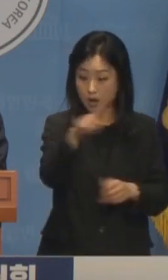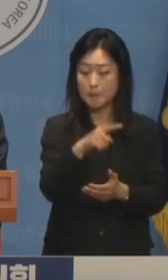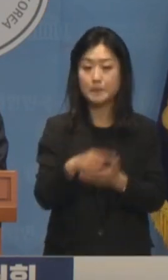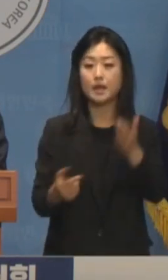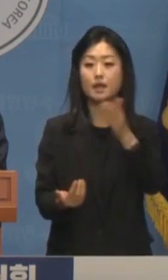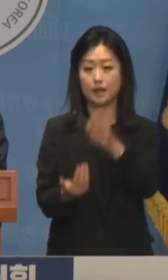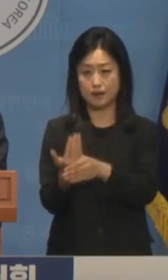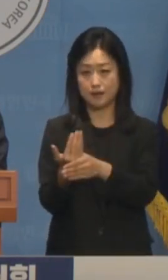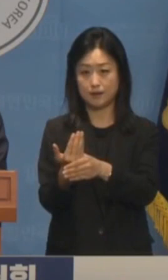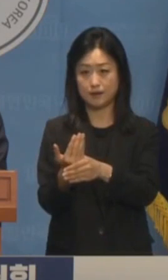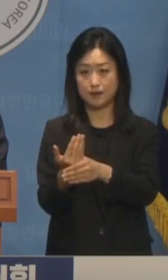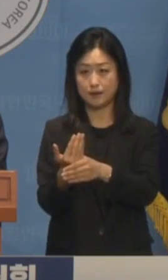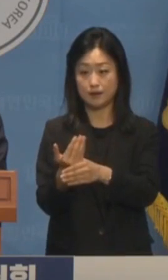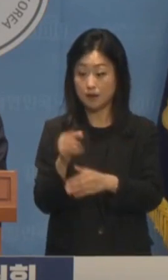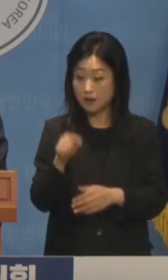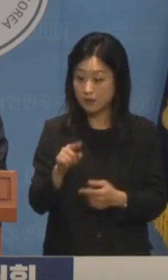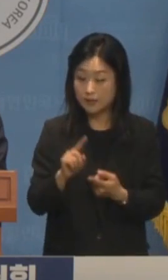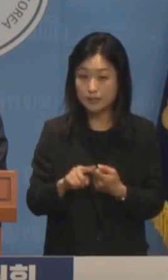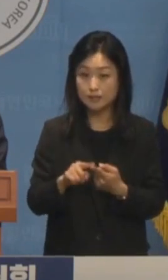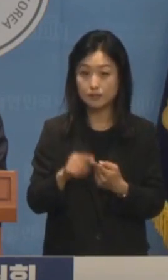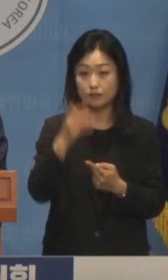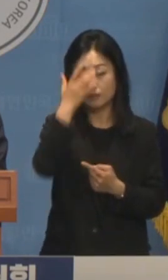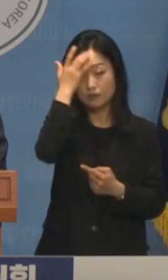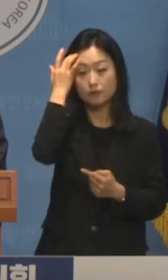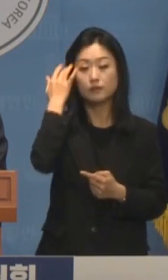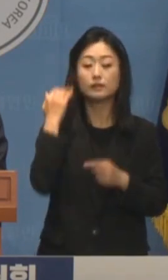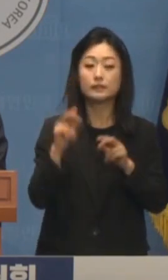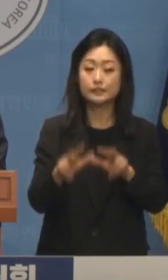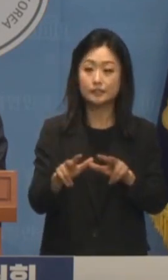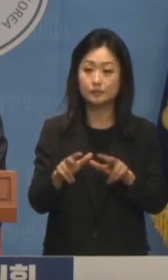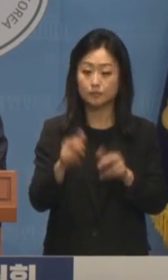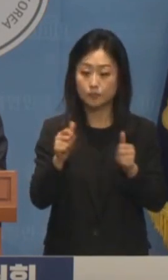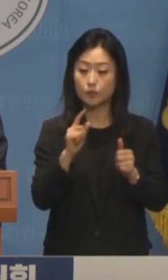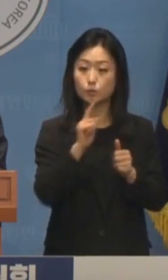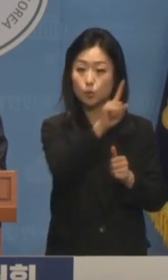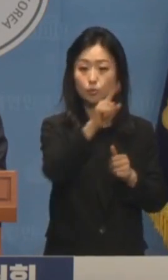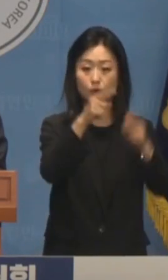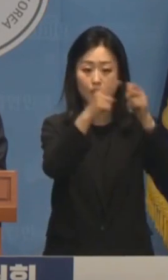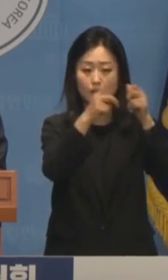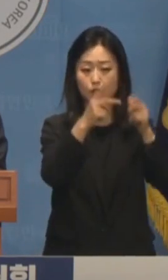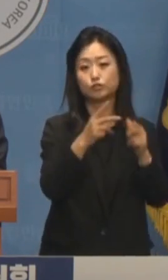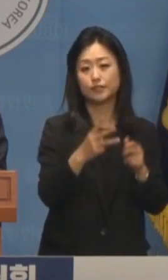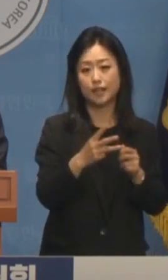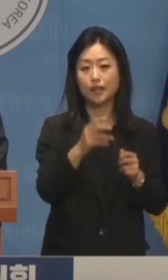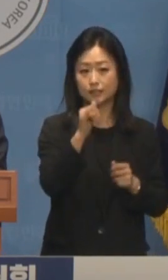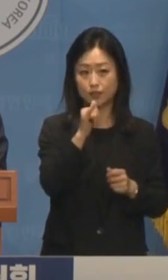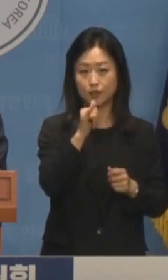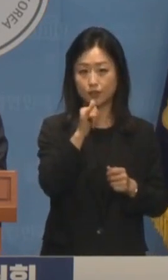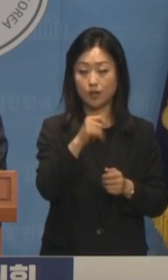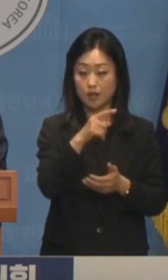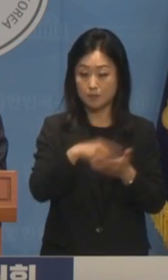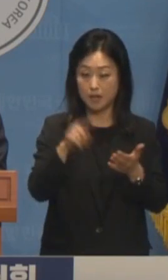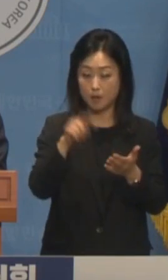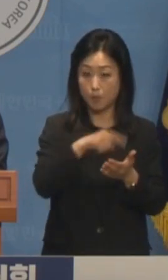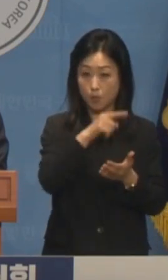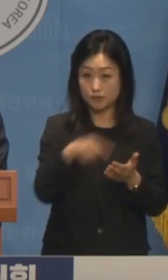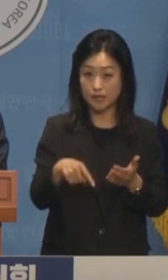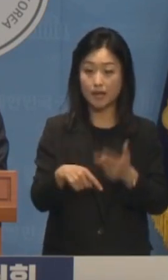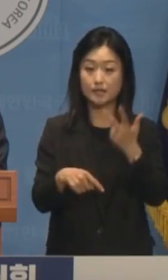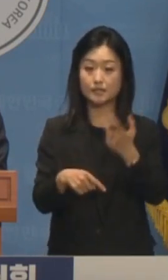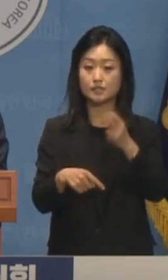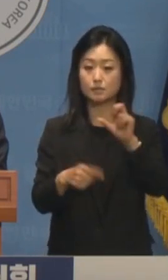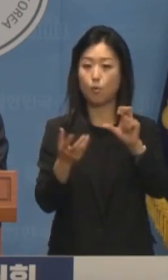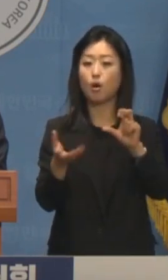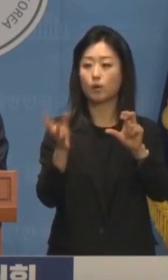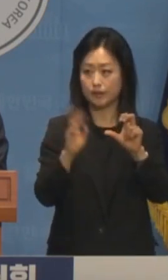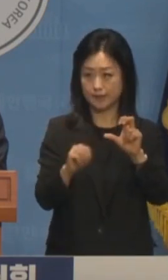피해가 속출했습니다. 이 부분에 대해서 지금 현재 3개의 소송이 제기된 상태입니다. 손해배상 청구 금액 75억